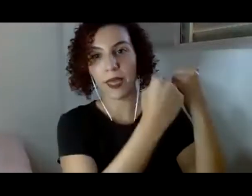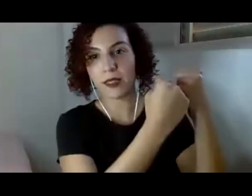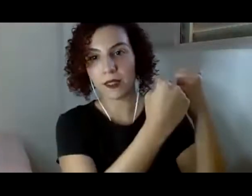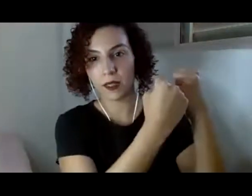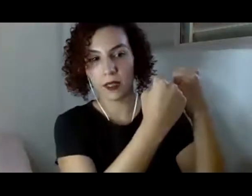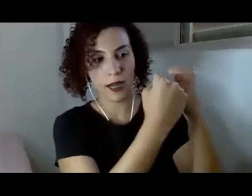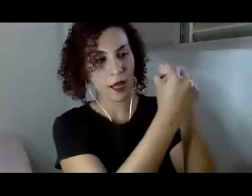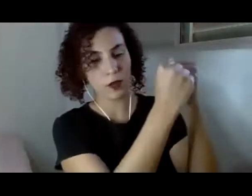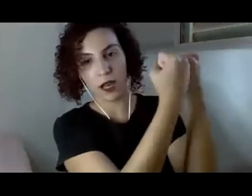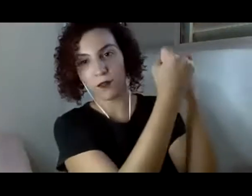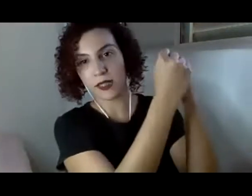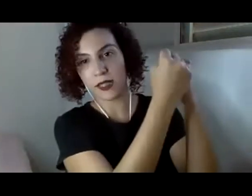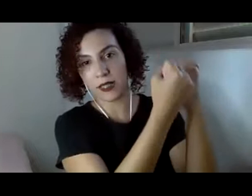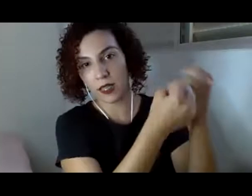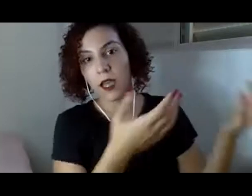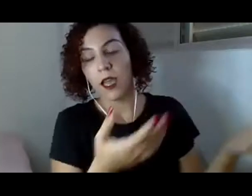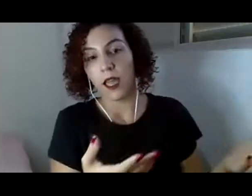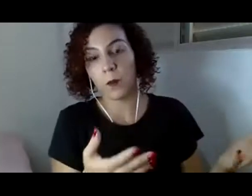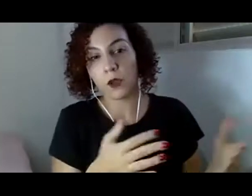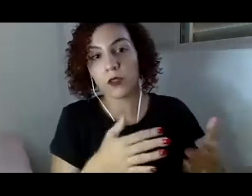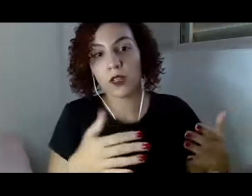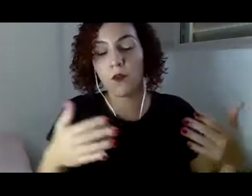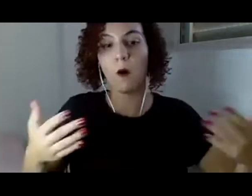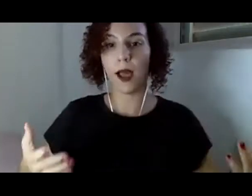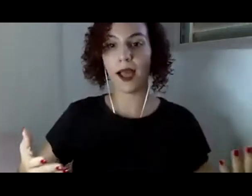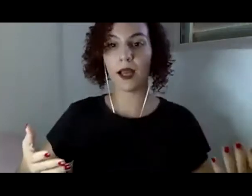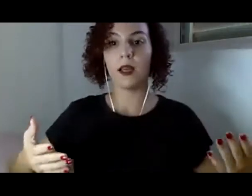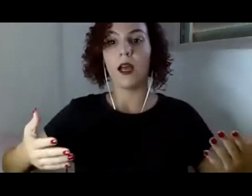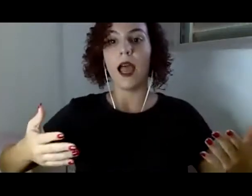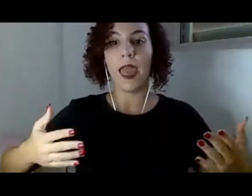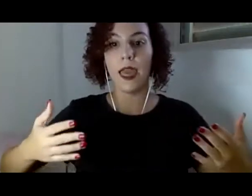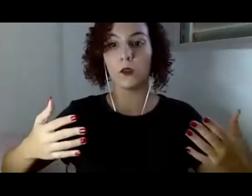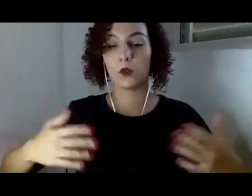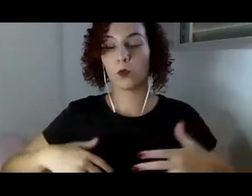a cabeça, né, quando ela faz assim, eu posso transformar